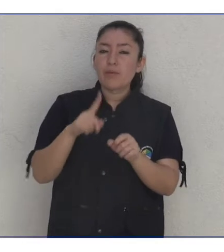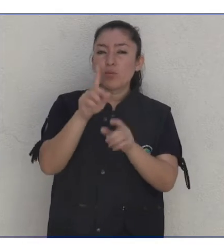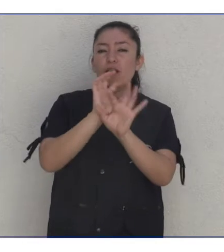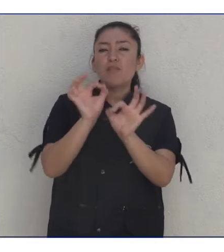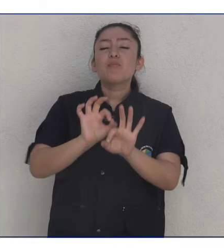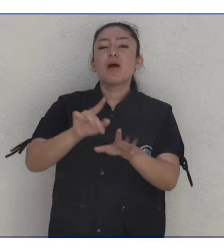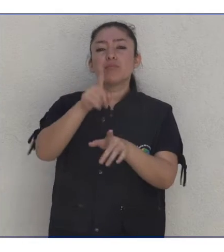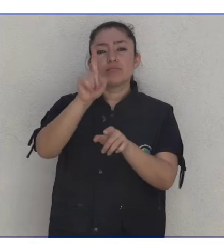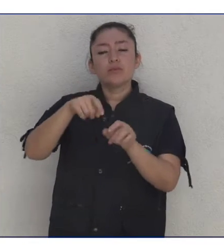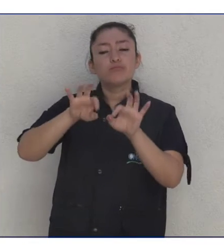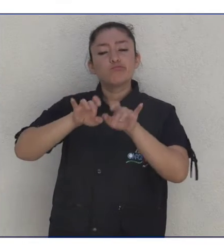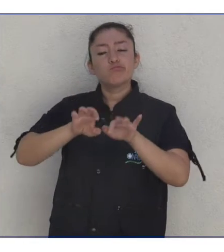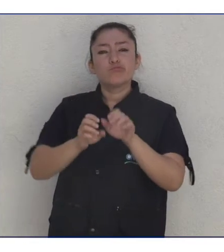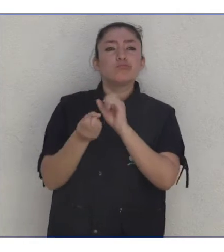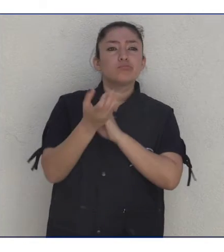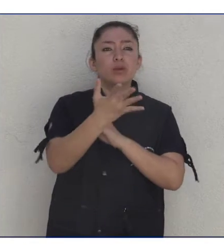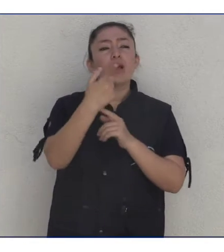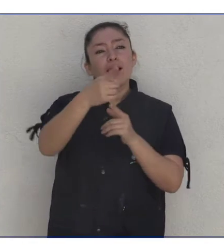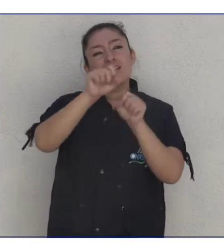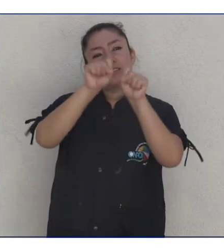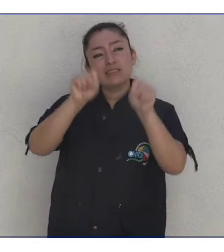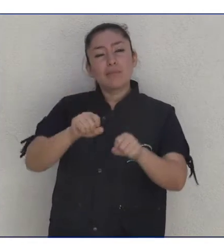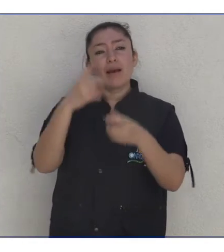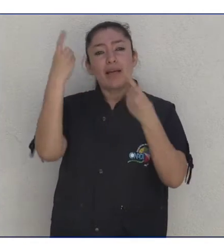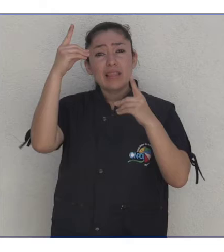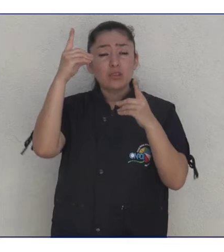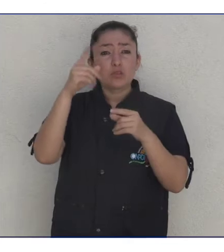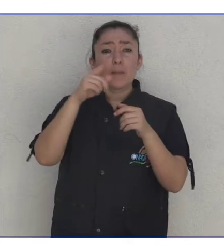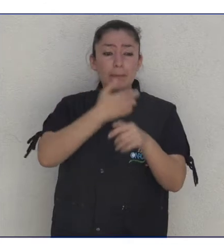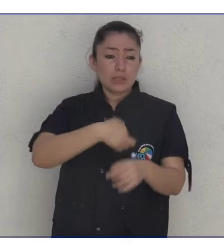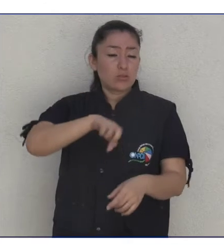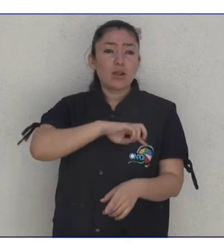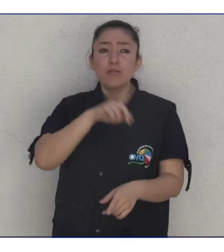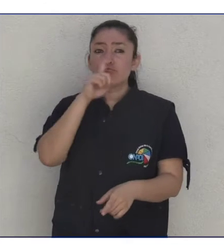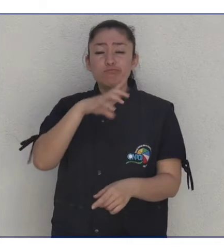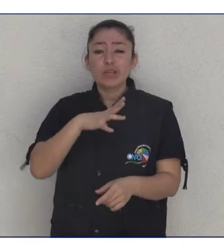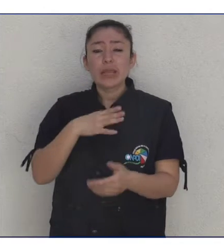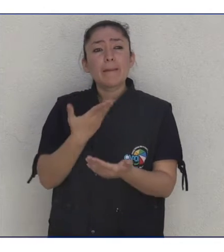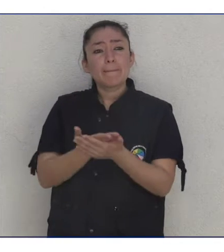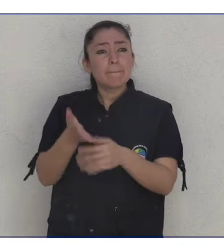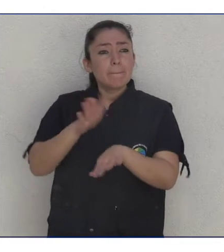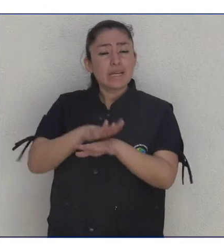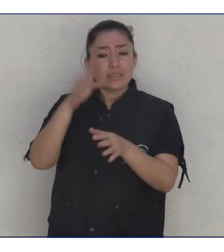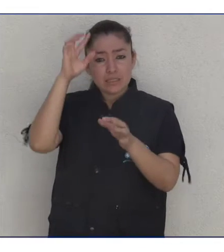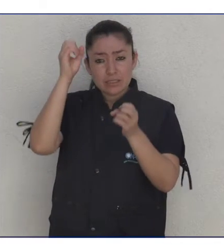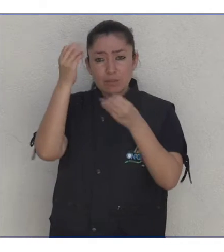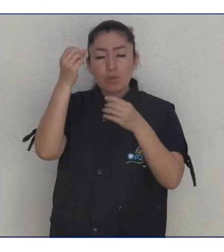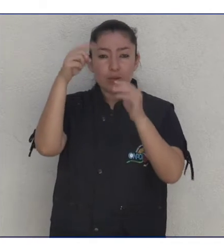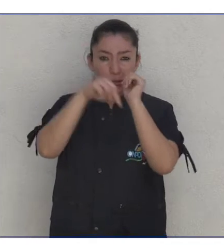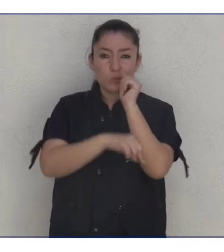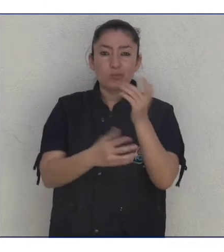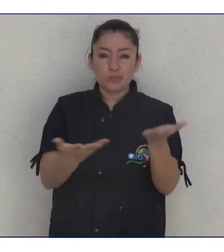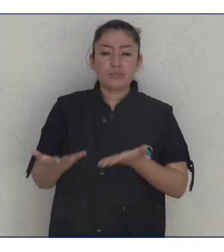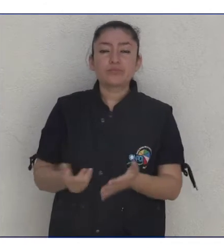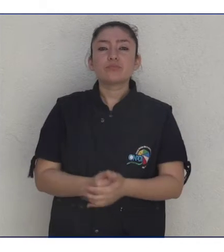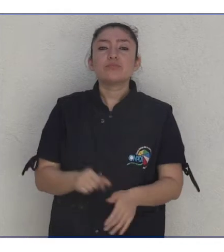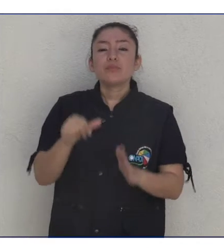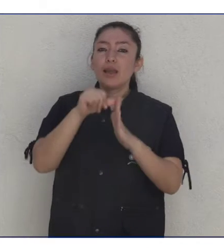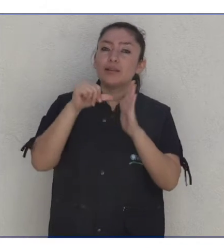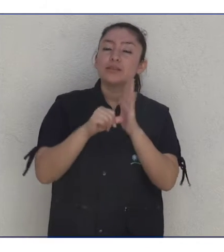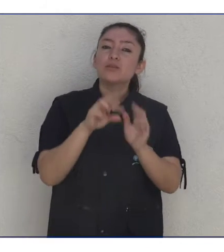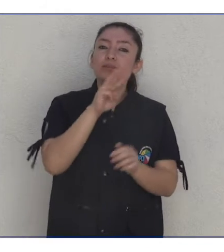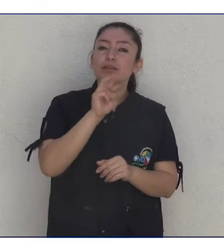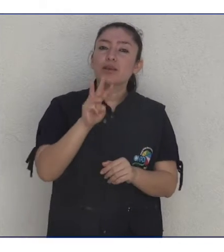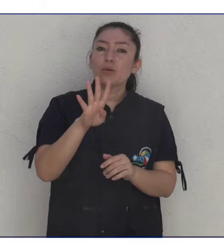debe comunicársele por escrito que el sistema de datos personales no contiene los referidos al solicitante. Artículo